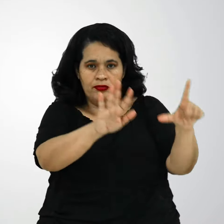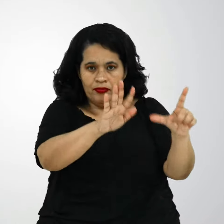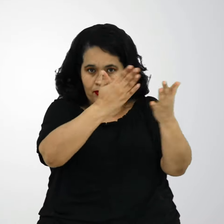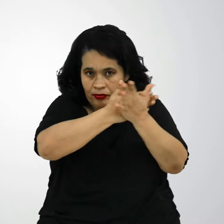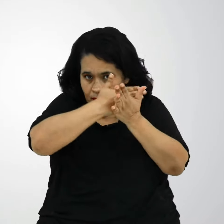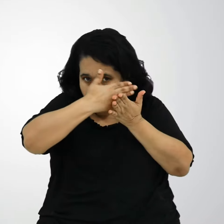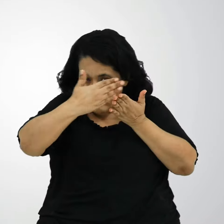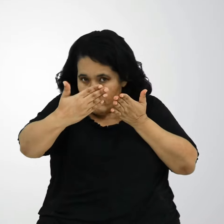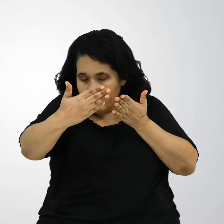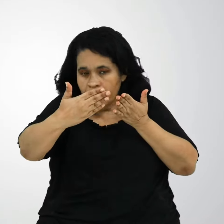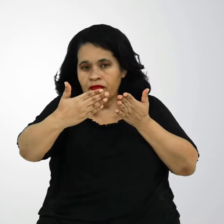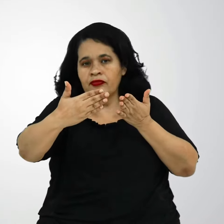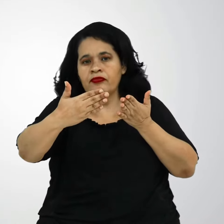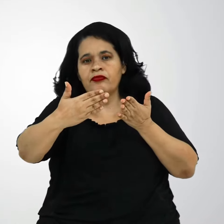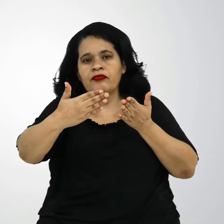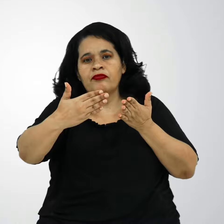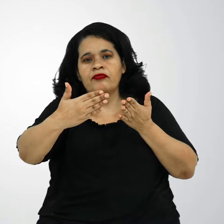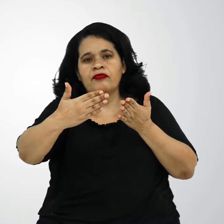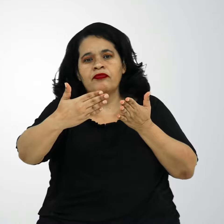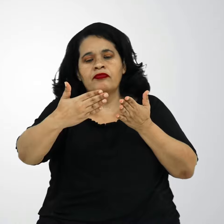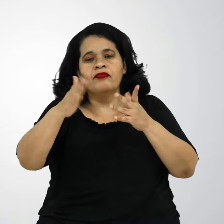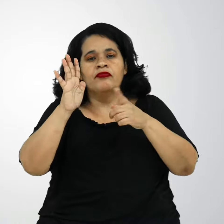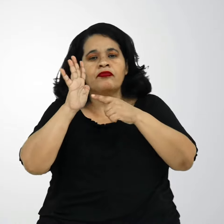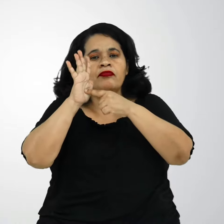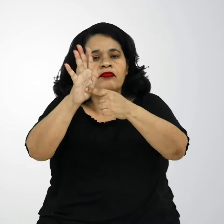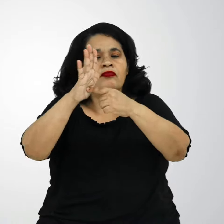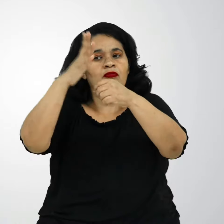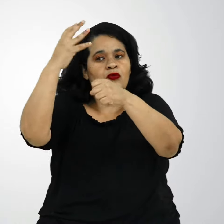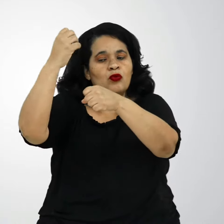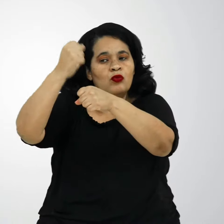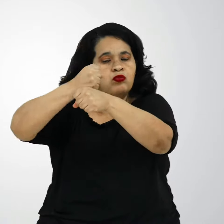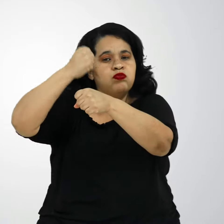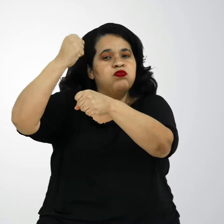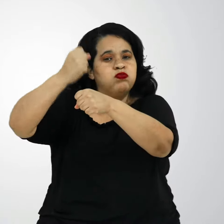iniciais, a cidade vai sendo reconstruída